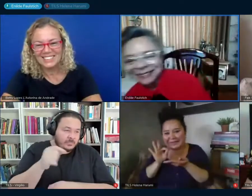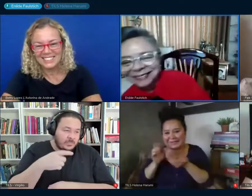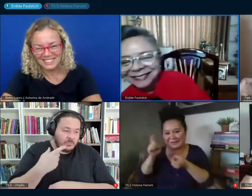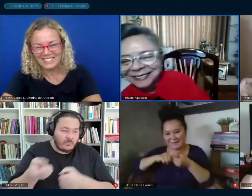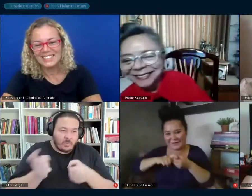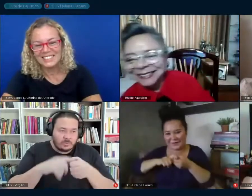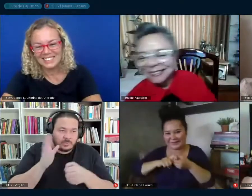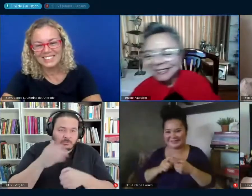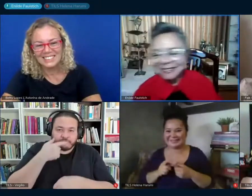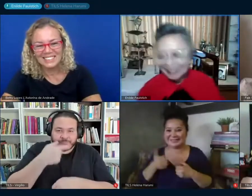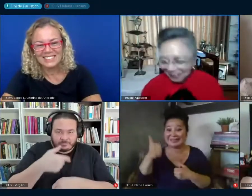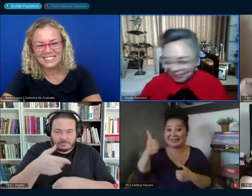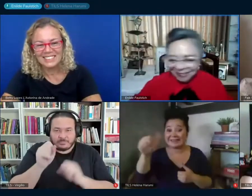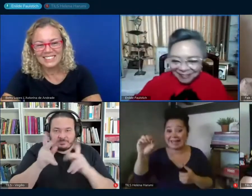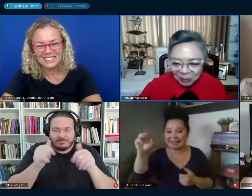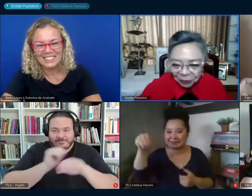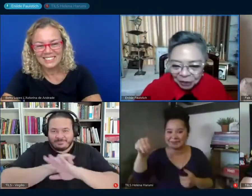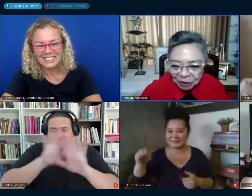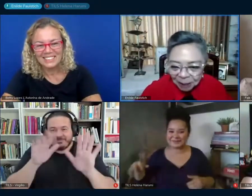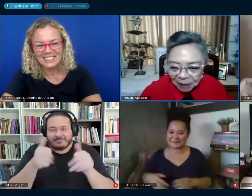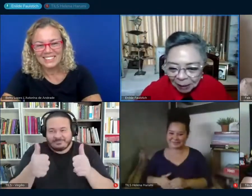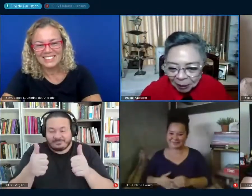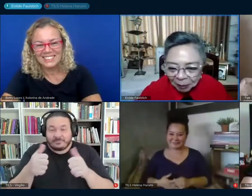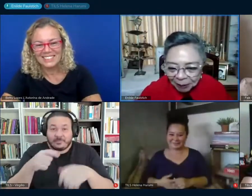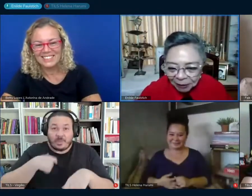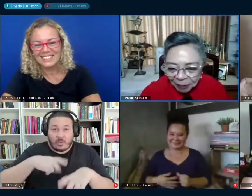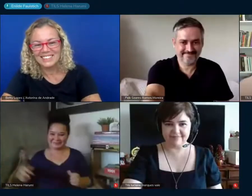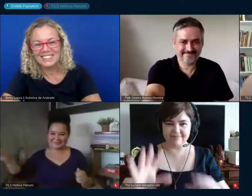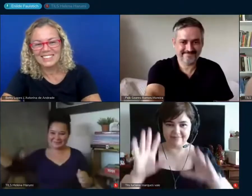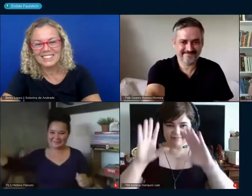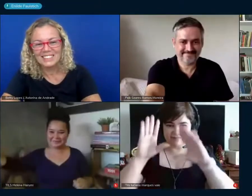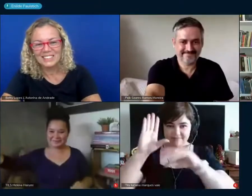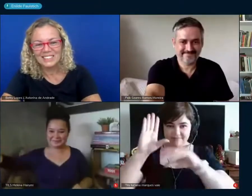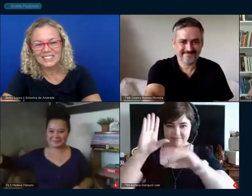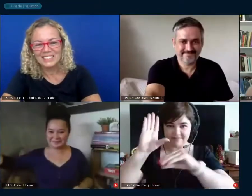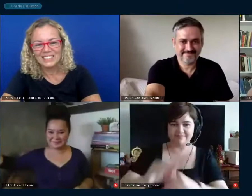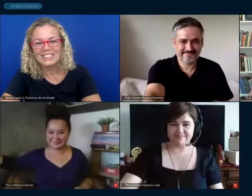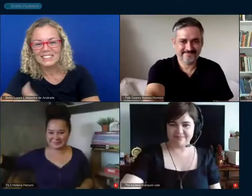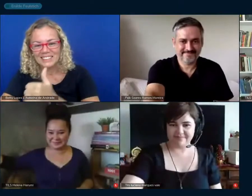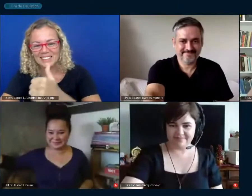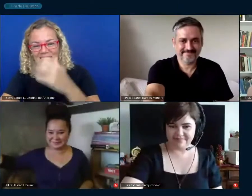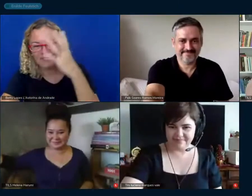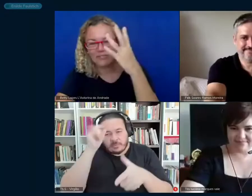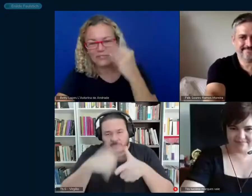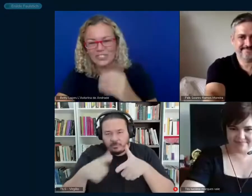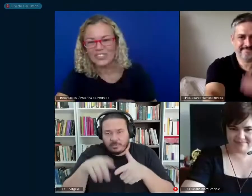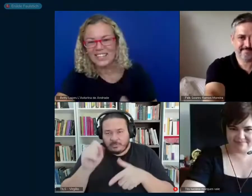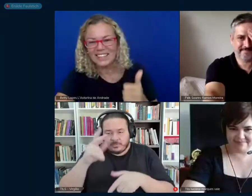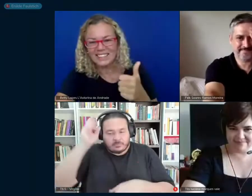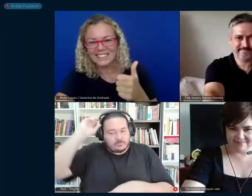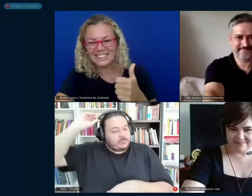já já. Tá bom? Eu vou fechar a minha câmera para não ter problema.